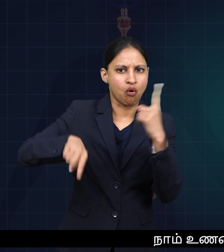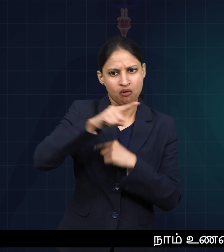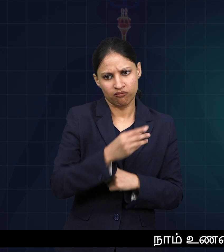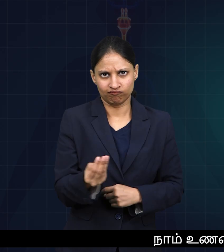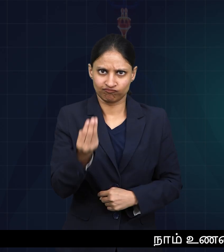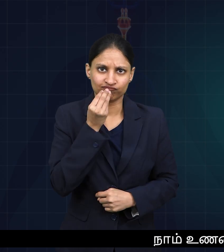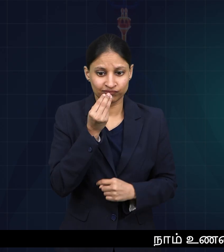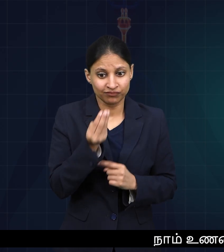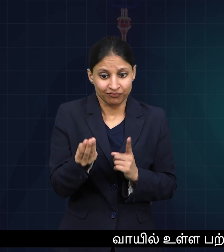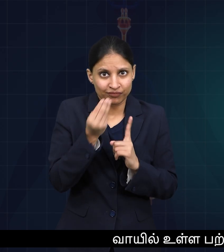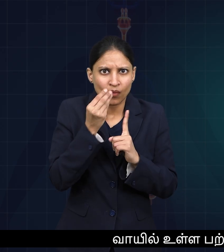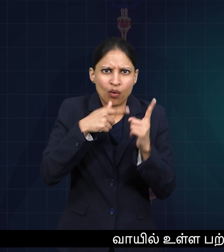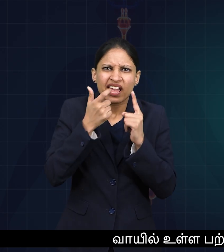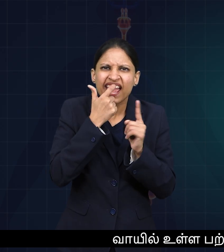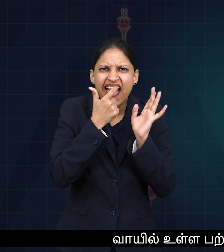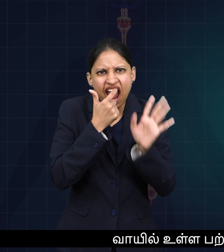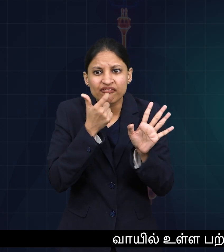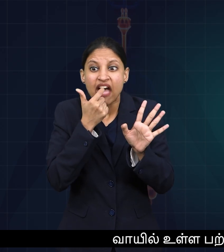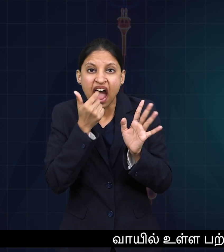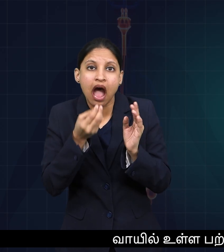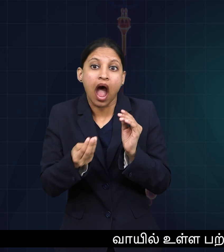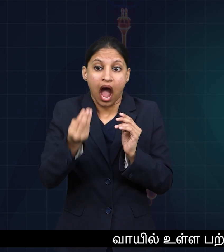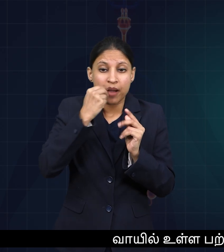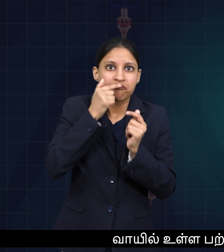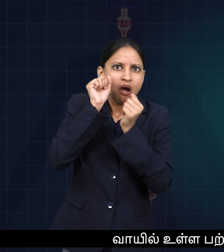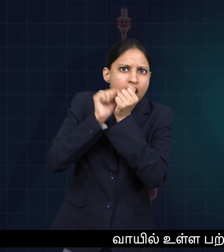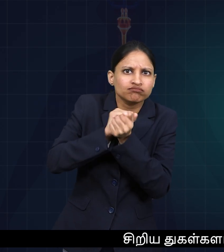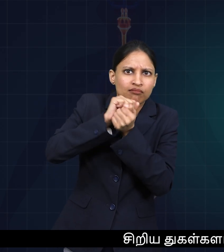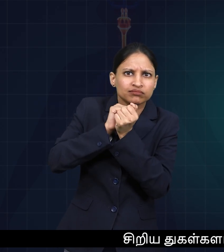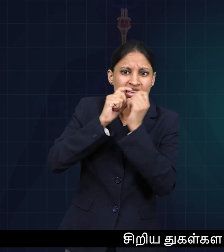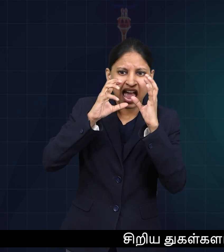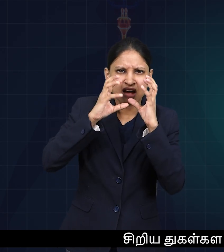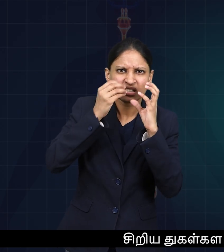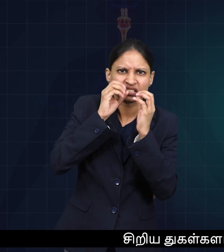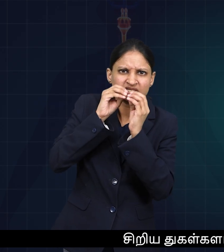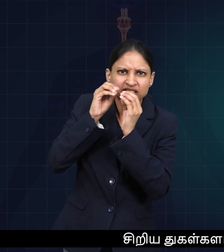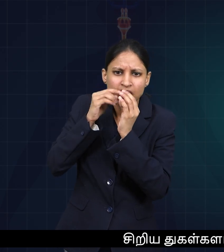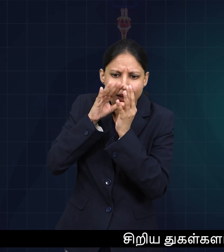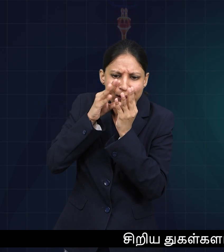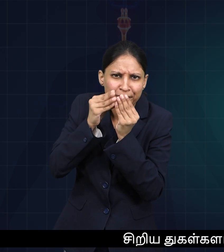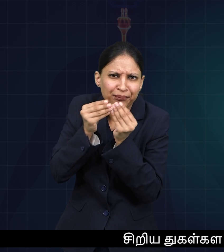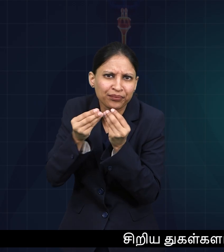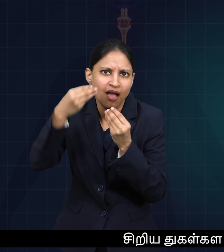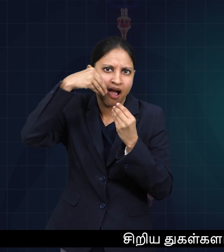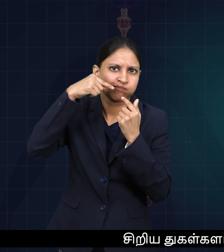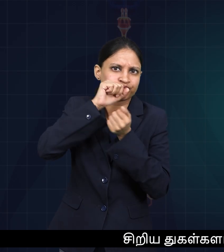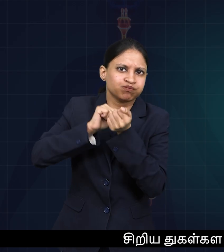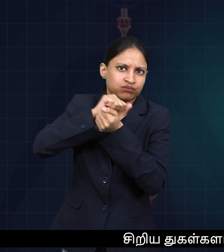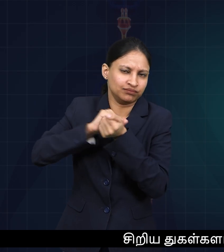நாம் உணவை உண்ணும்போது வாயில் உள்ள பற்கள் உணவுப் பொருட்களை சிறிய துகள்களாக மெல்ல